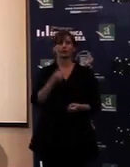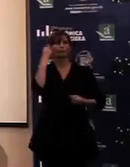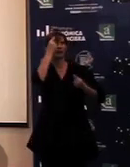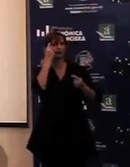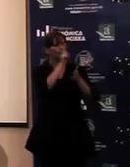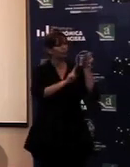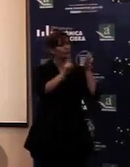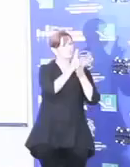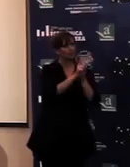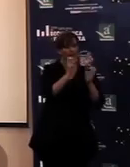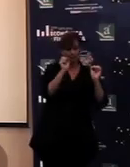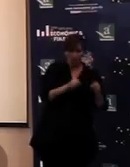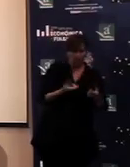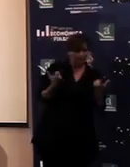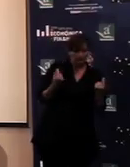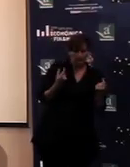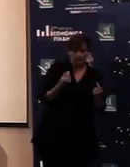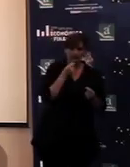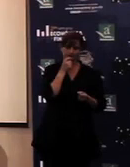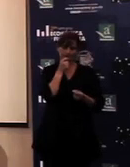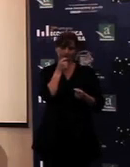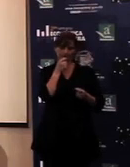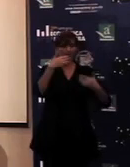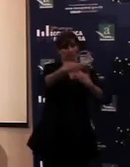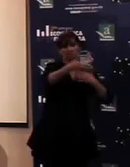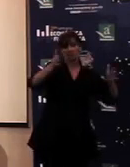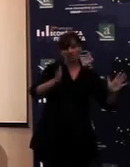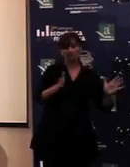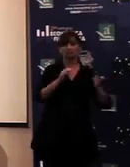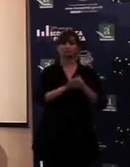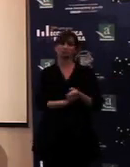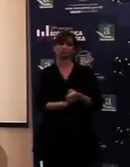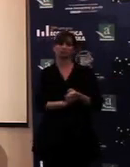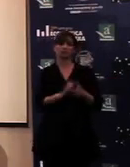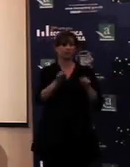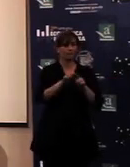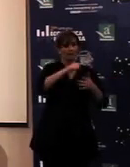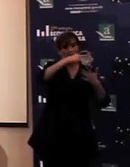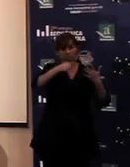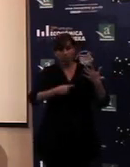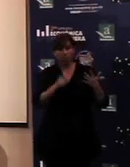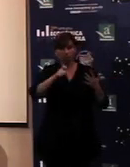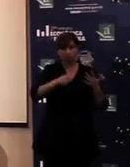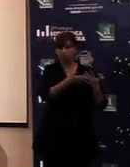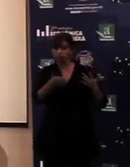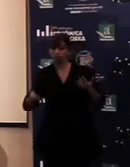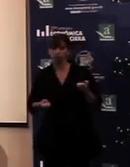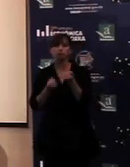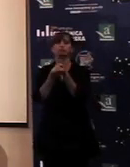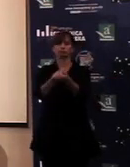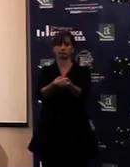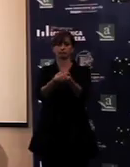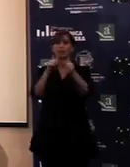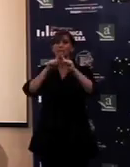principio, logística. Pero como institución educativa, teníamos que profundizar más en los procesos